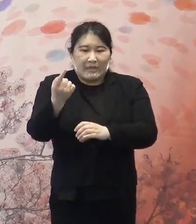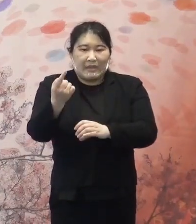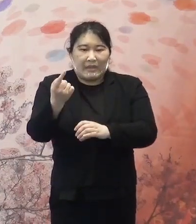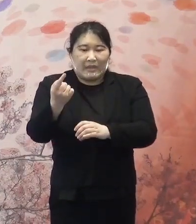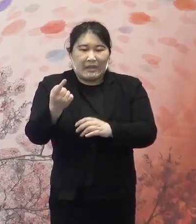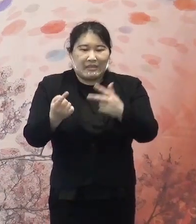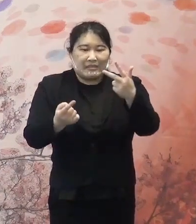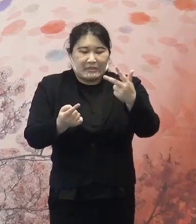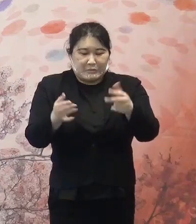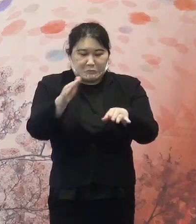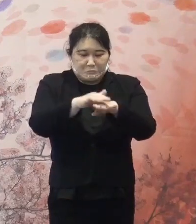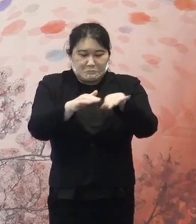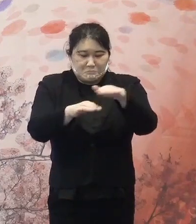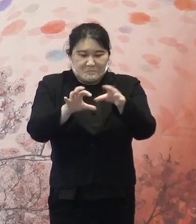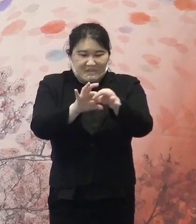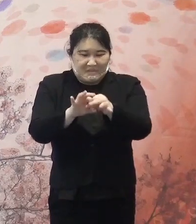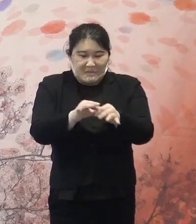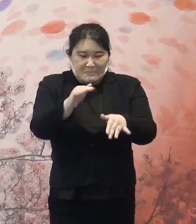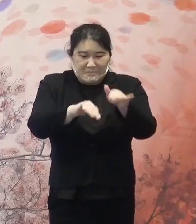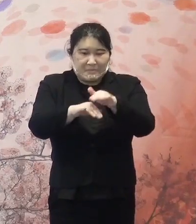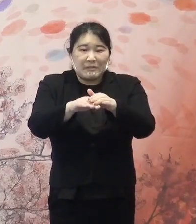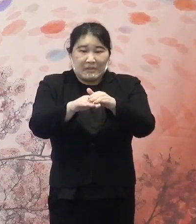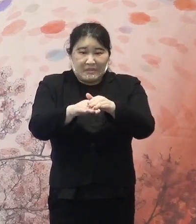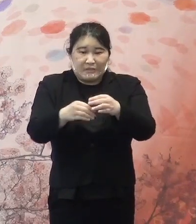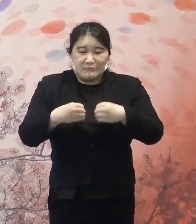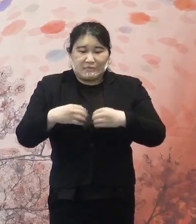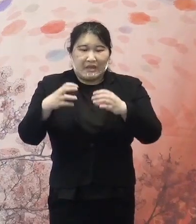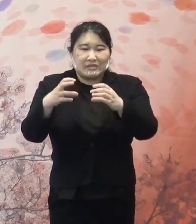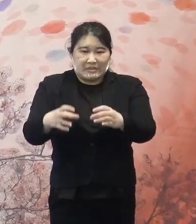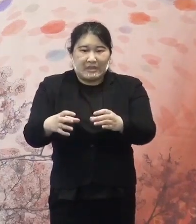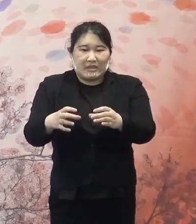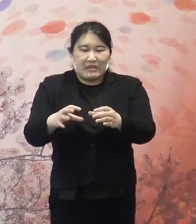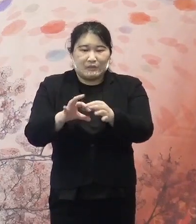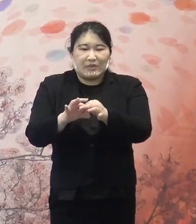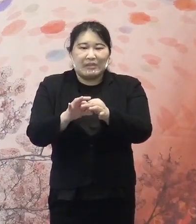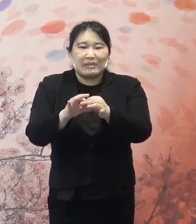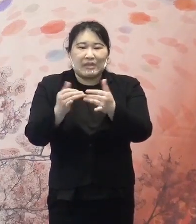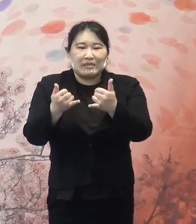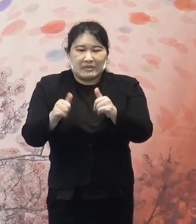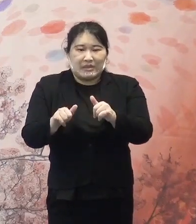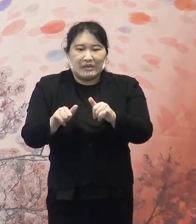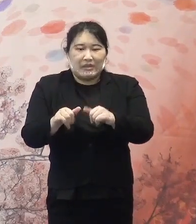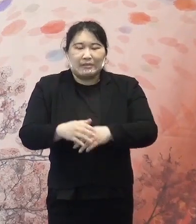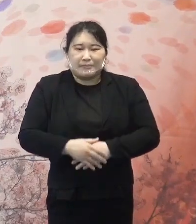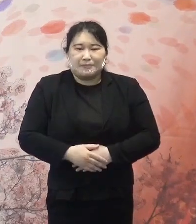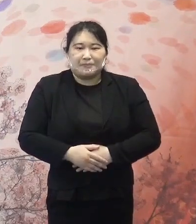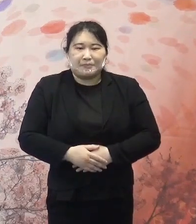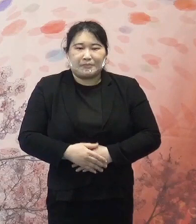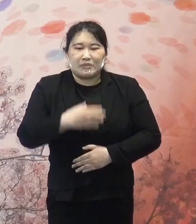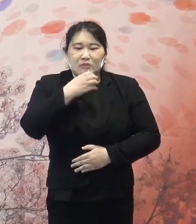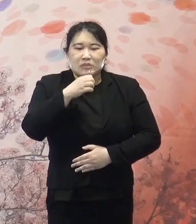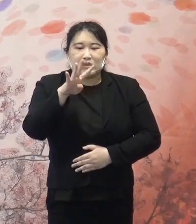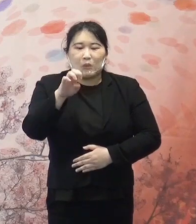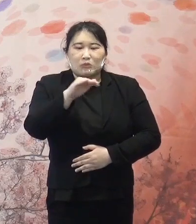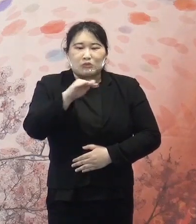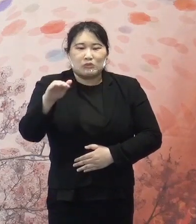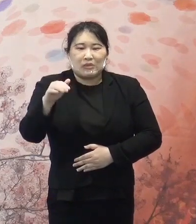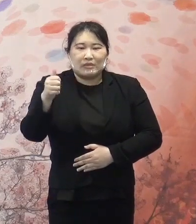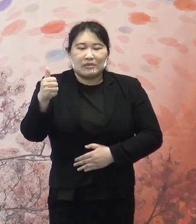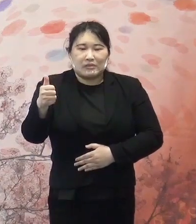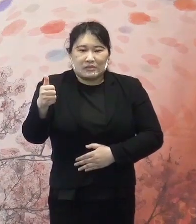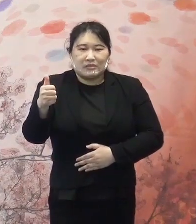ですか、連関するうちの病院クラスターの関係で発言した方、40代男性です